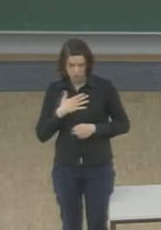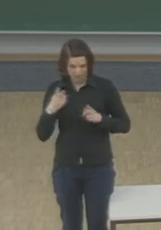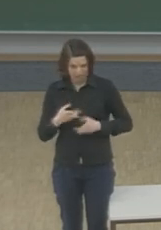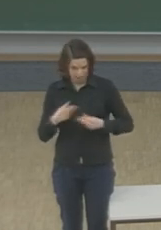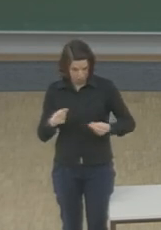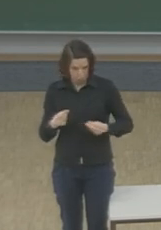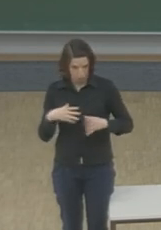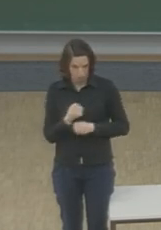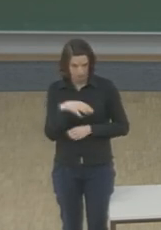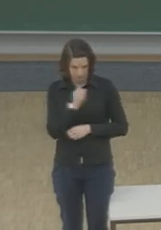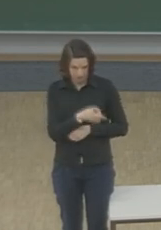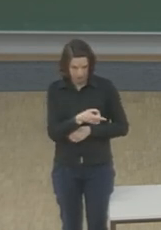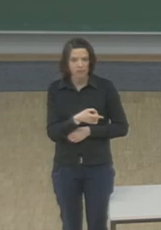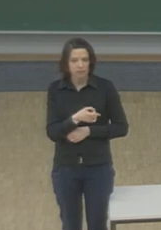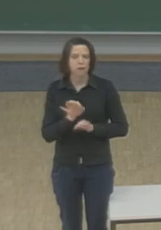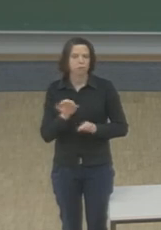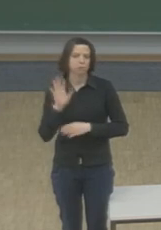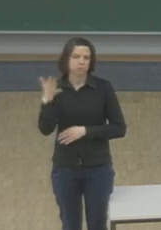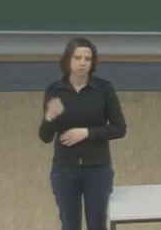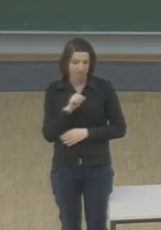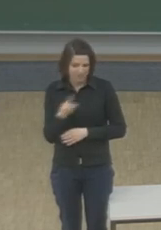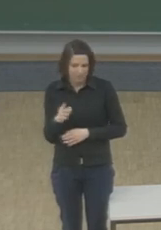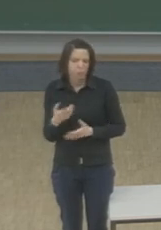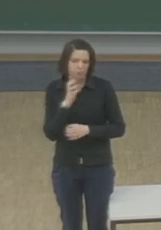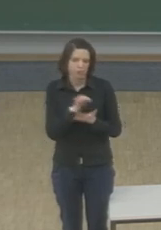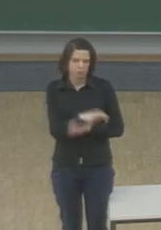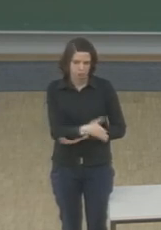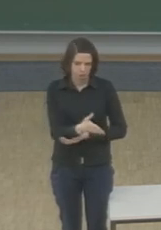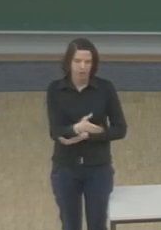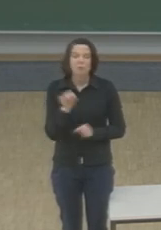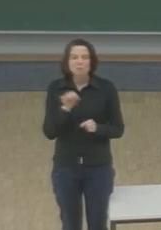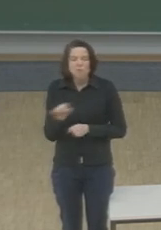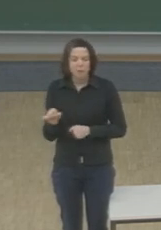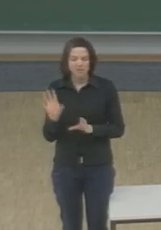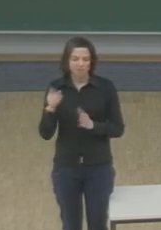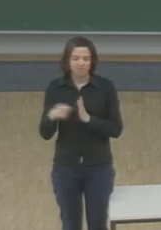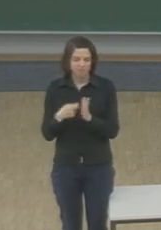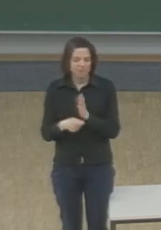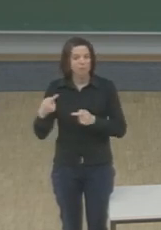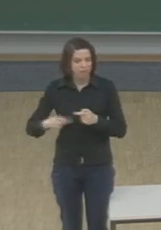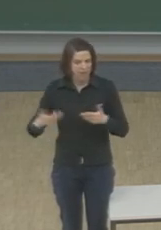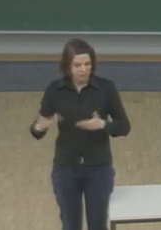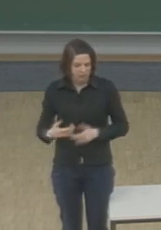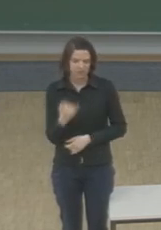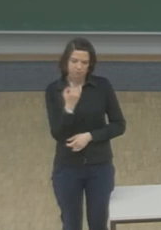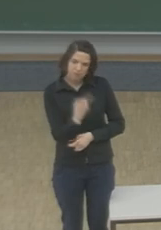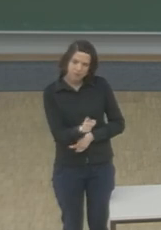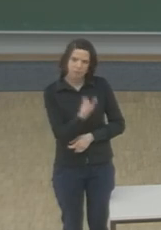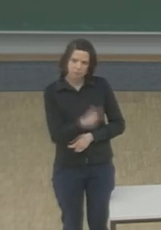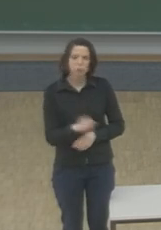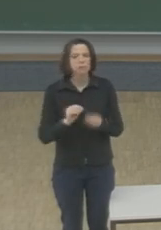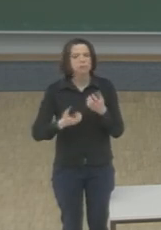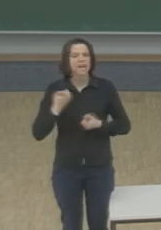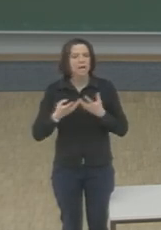Finden eigener Lösungen, an die die Testersteller noch gar nicht gedacht hätten und die in solchen Tests sich dann natürlich auch gar